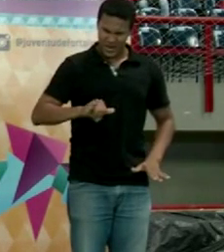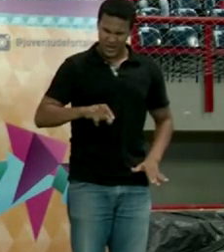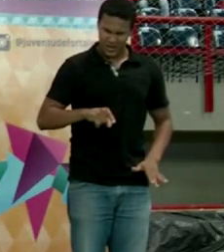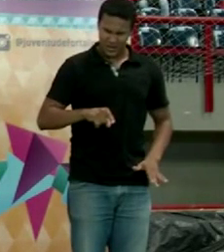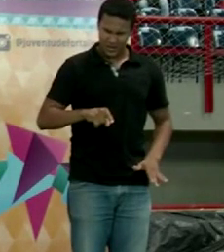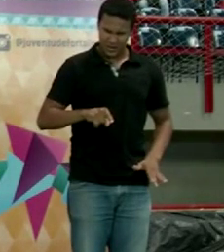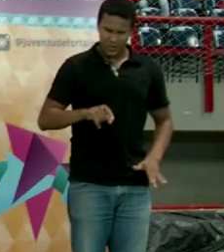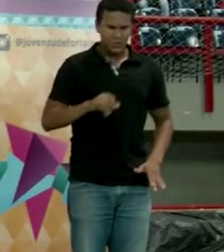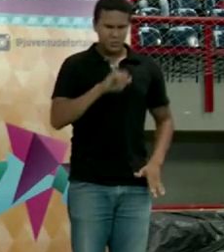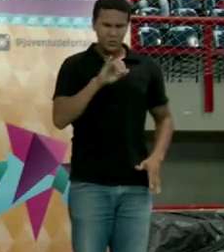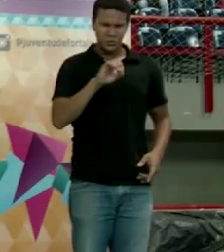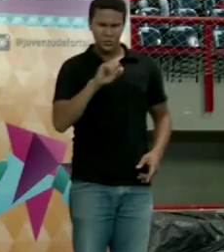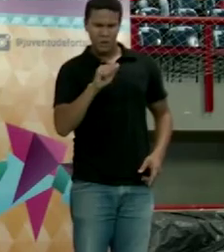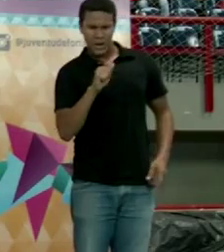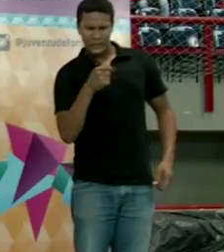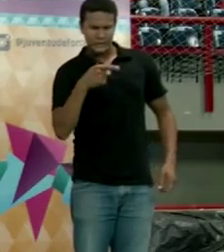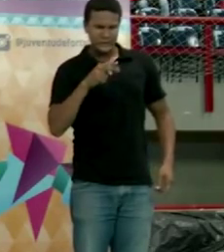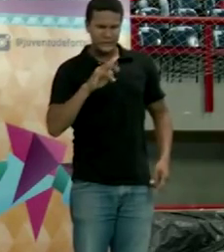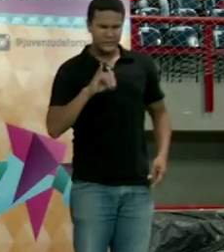Joaquim Washington,